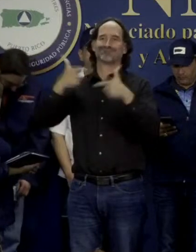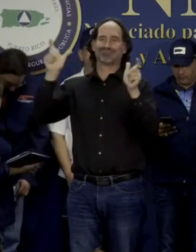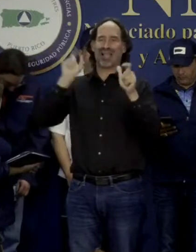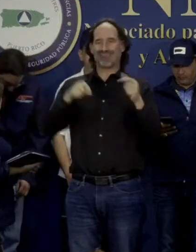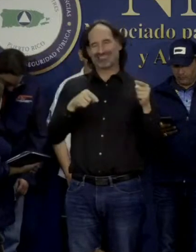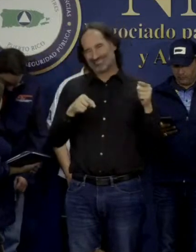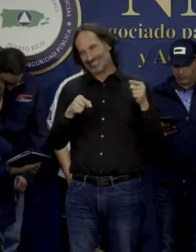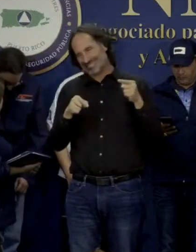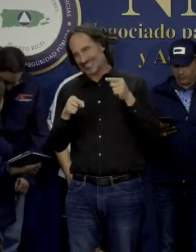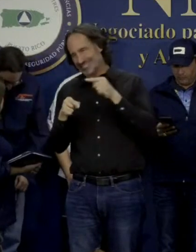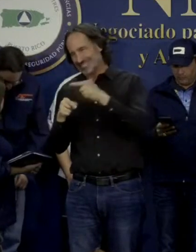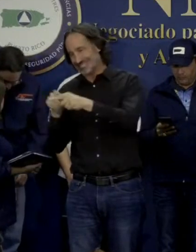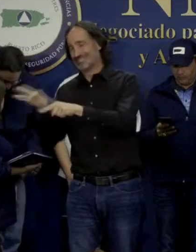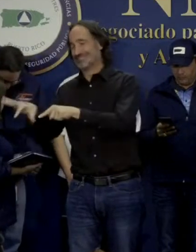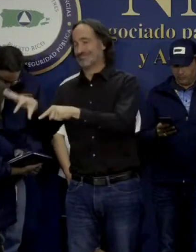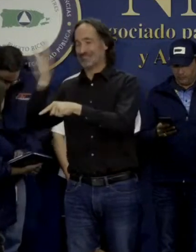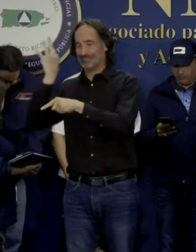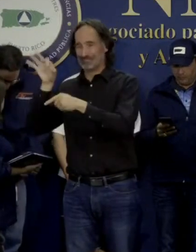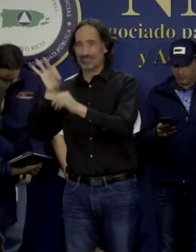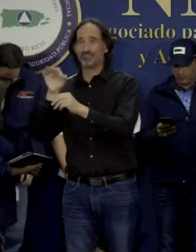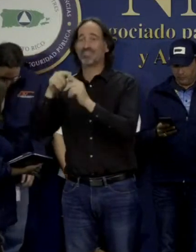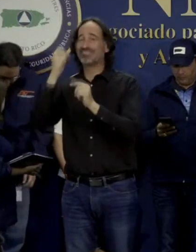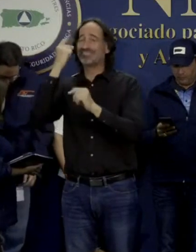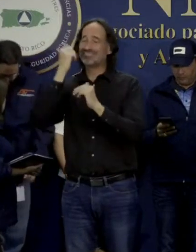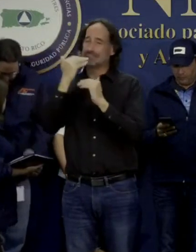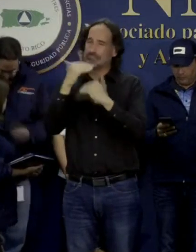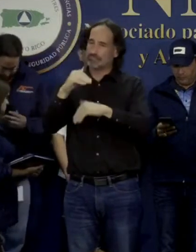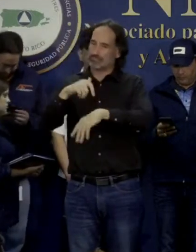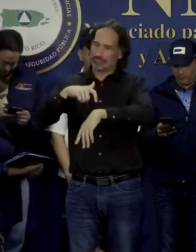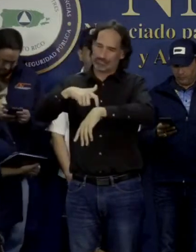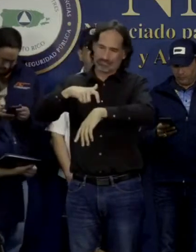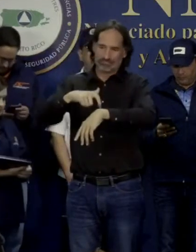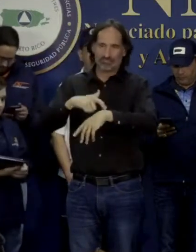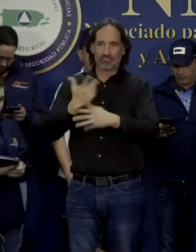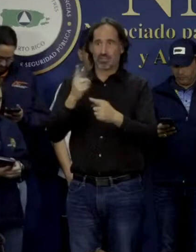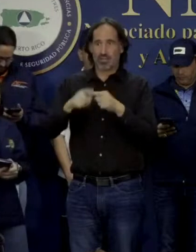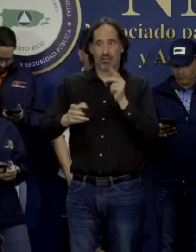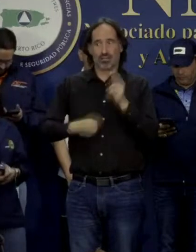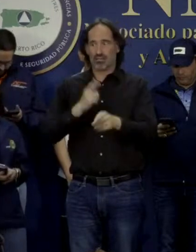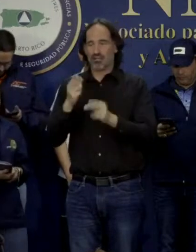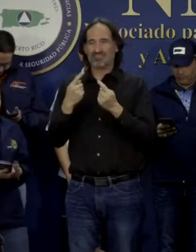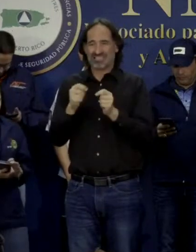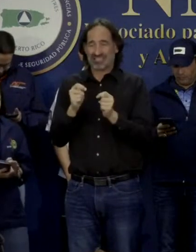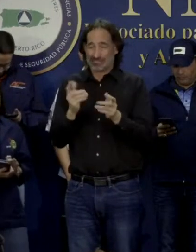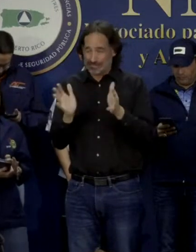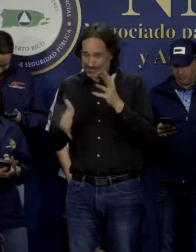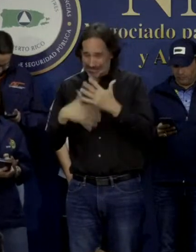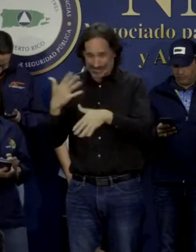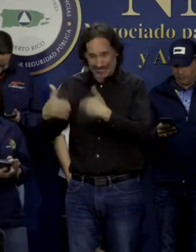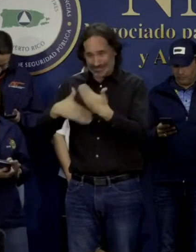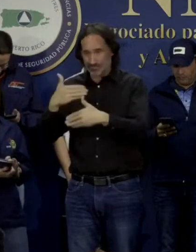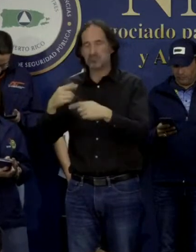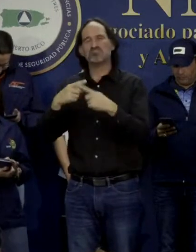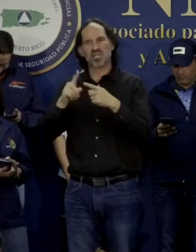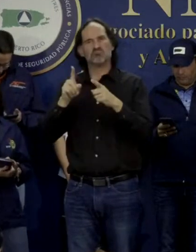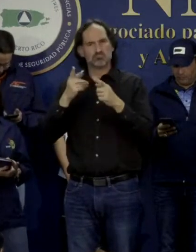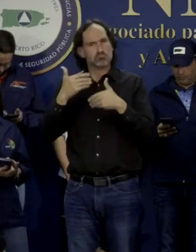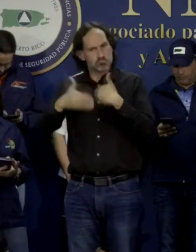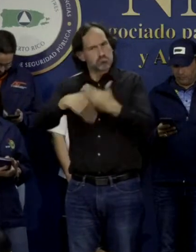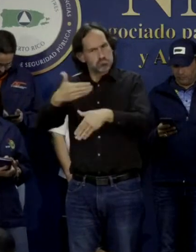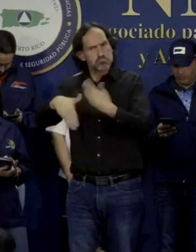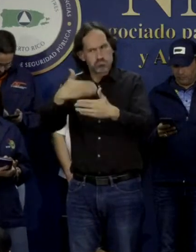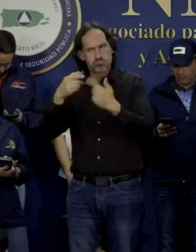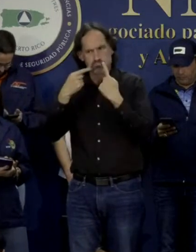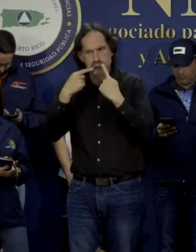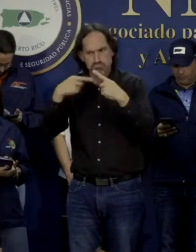tiempo récord, porque básicamente te tengo que decir que la operación fue rápida. Costó toda la madrugada, pero siguieron surgiendo otros eventos en otras